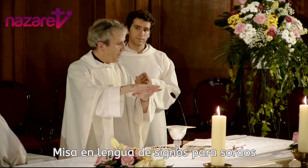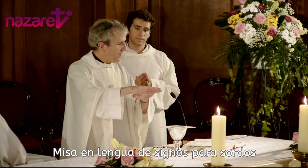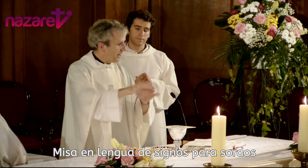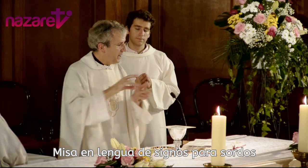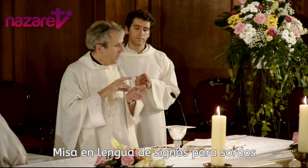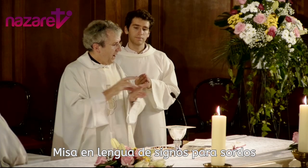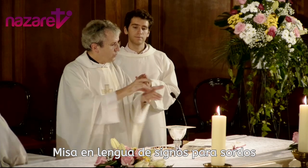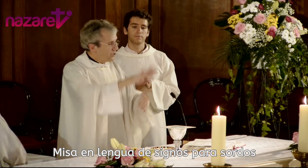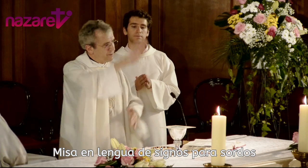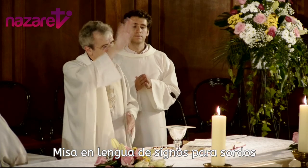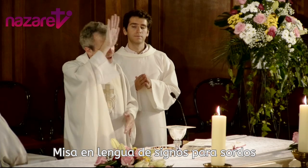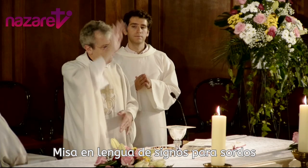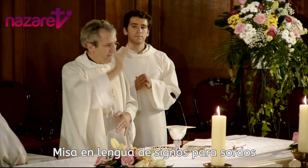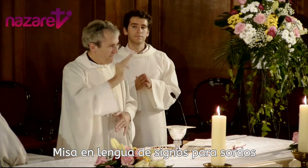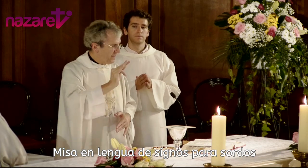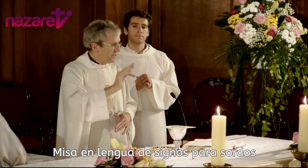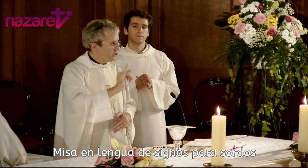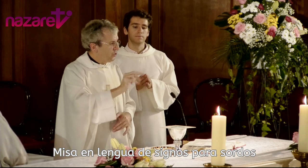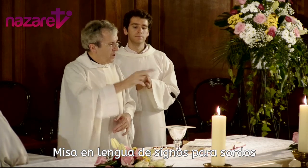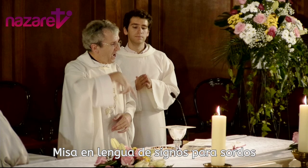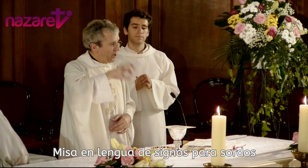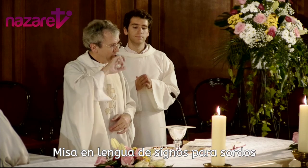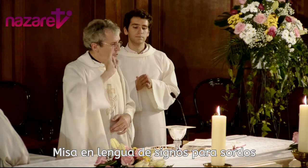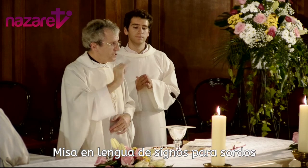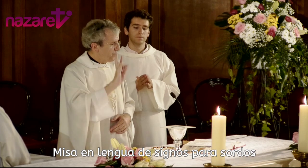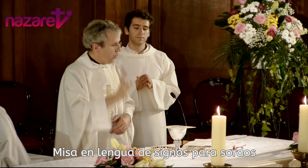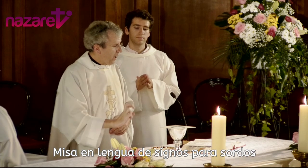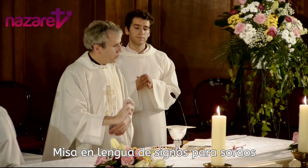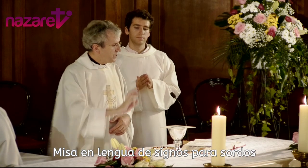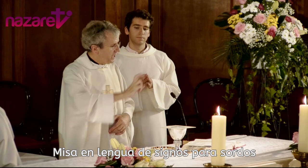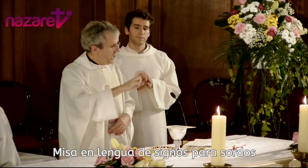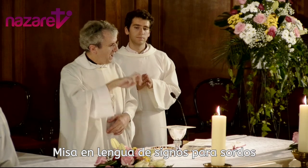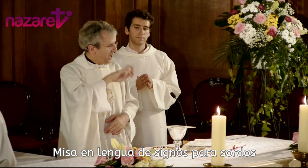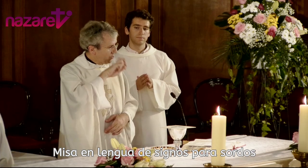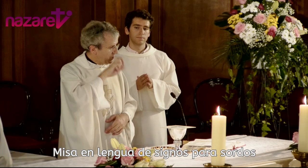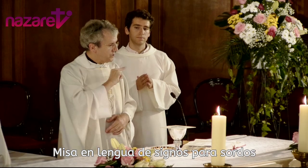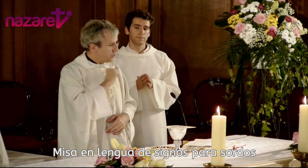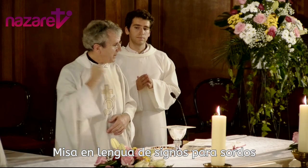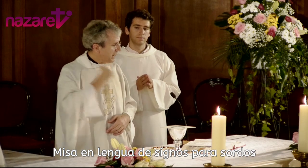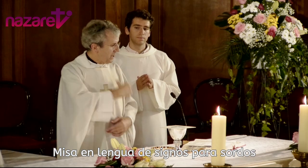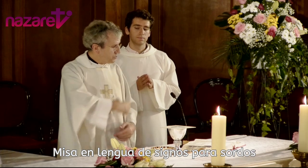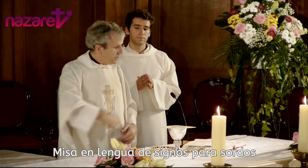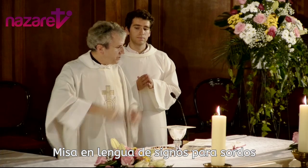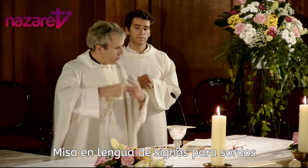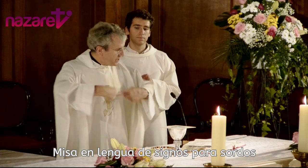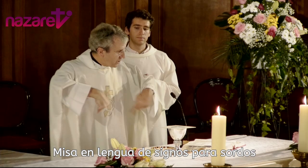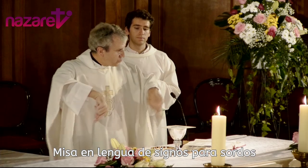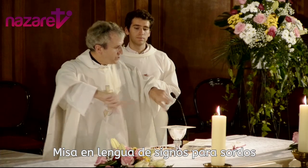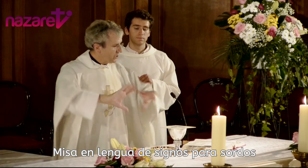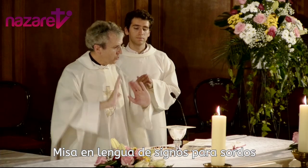tierra, a tu servidor el Papa Francisco, a nuestro obispo Juan José, al orden episcopal, a los presbíteros y diáconos y a todo el